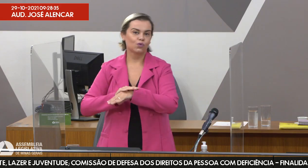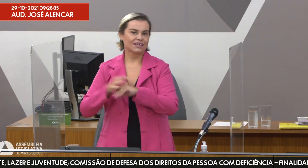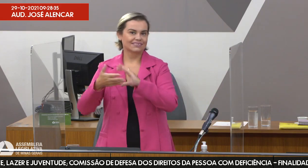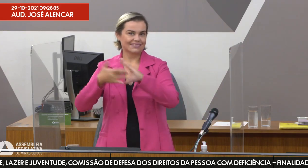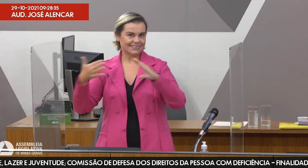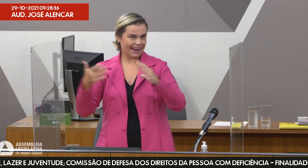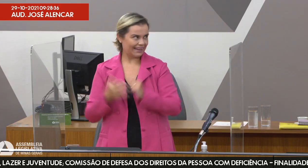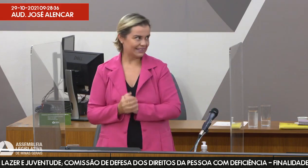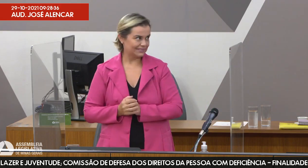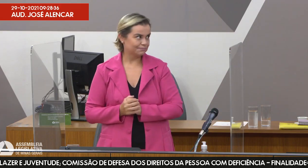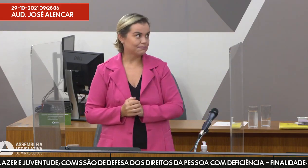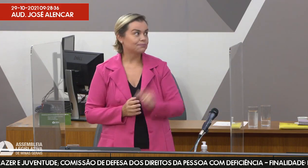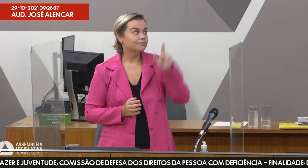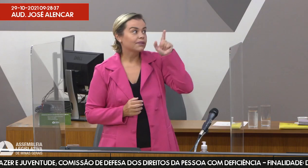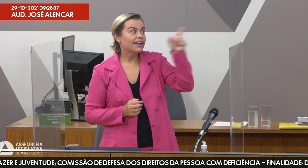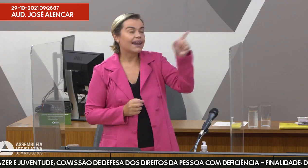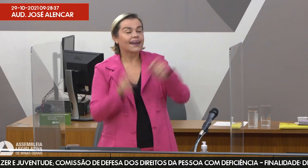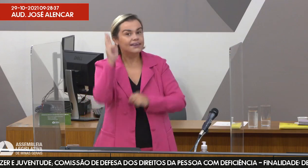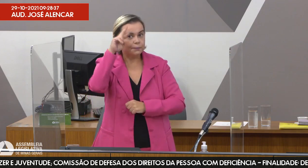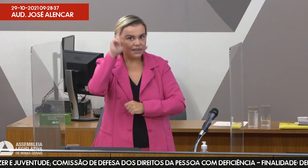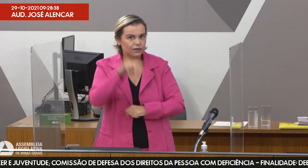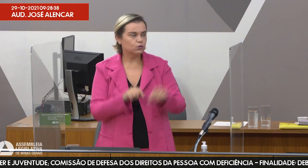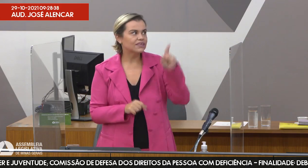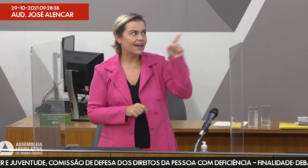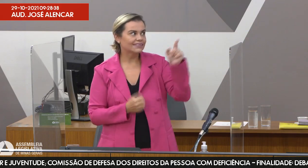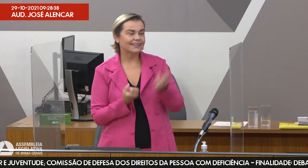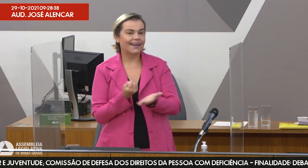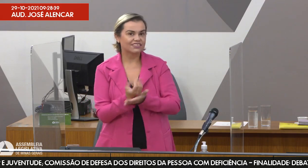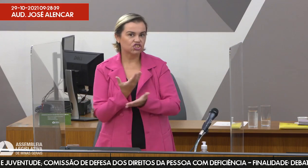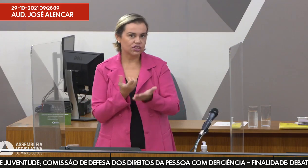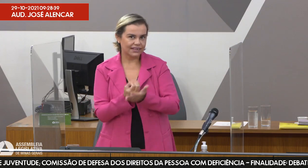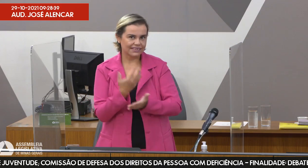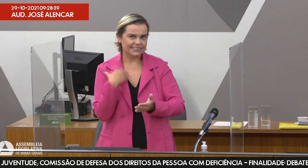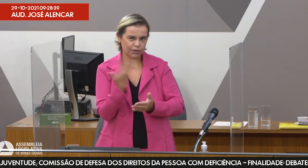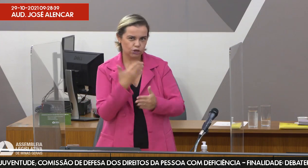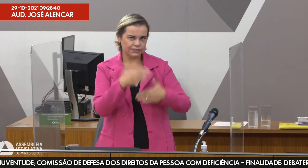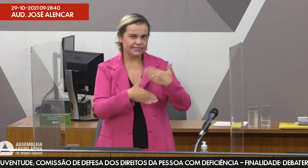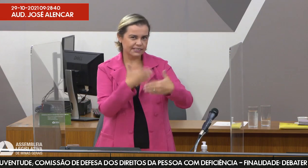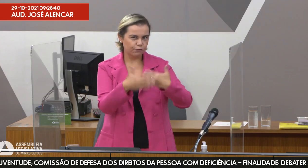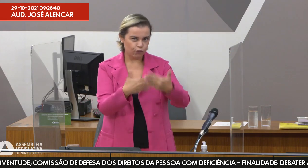nossa secretaria é para as pessoas com deficiência e também as pessoas com doenças raras.